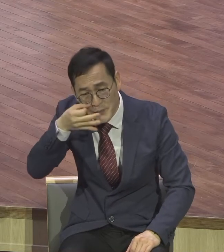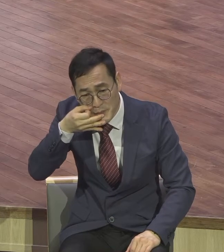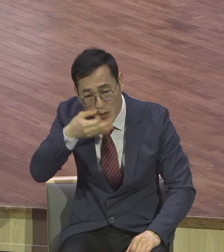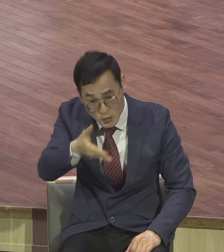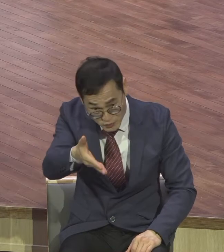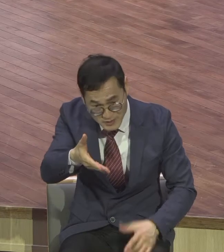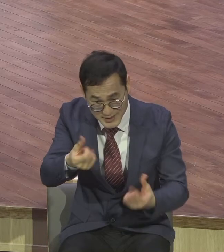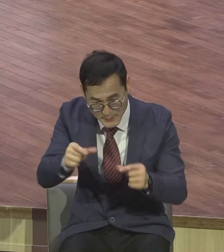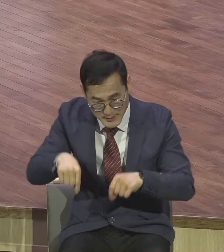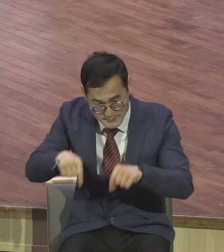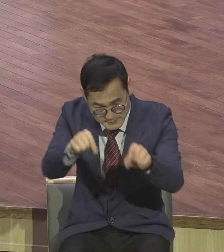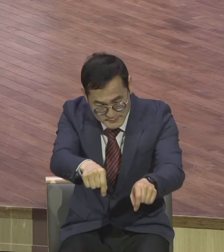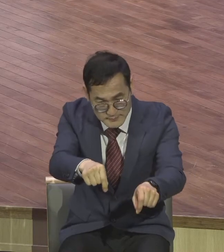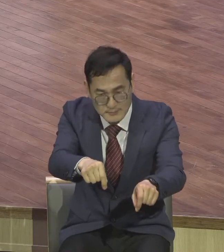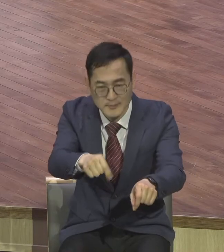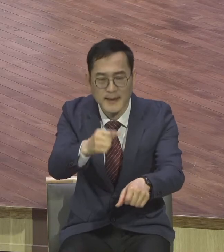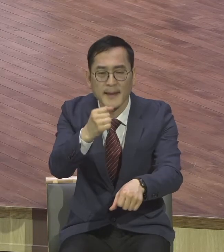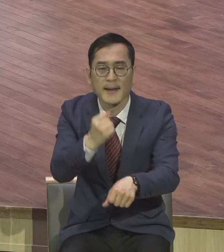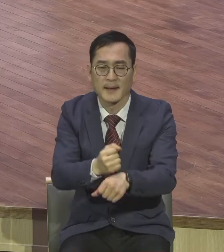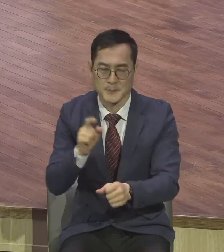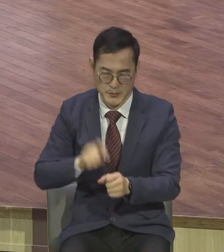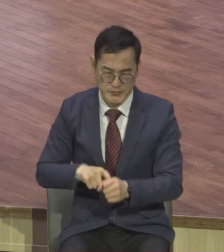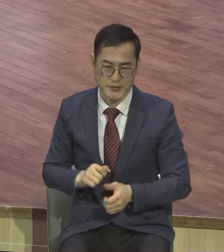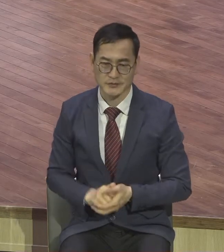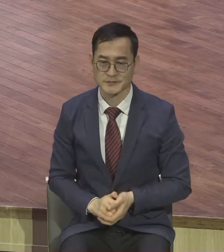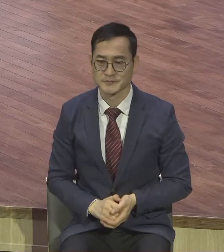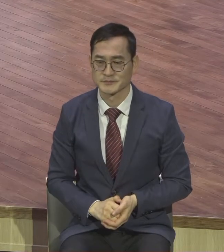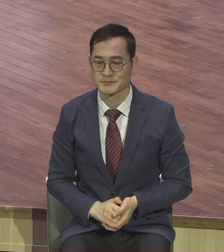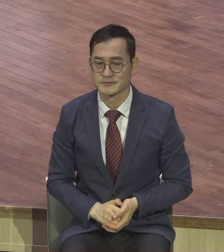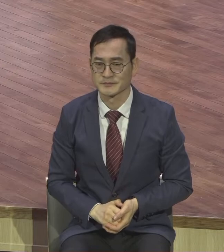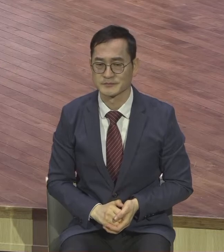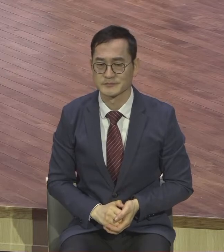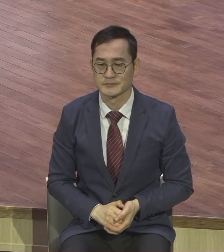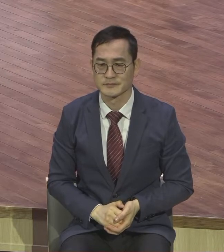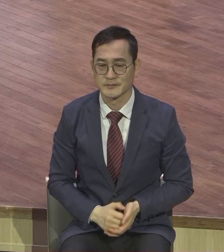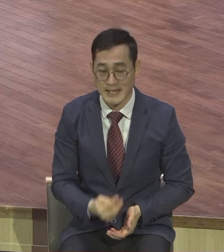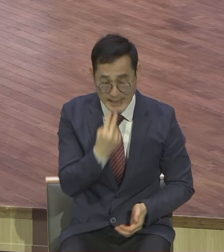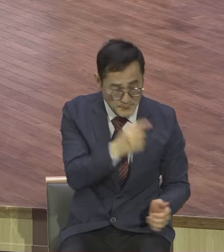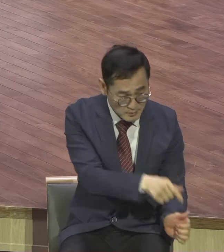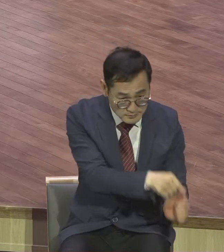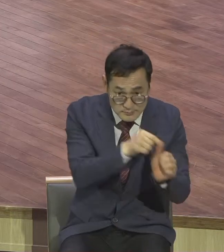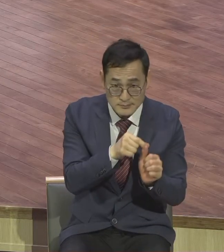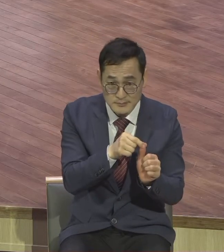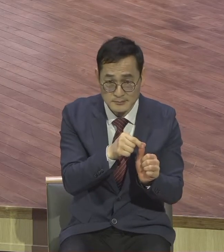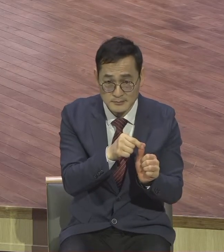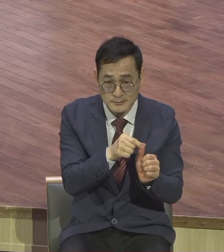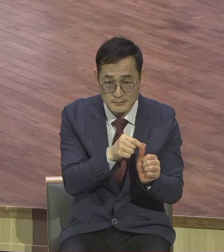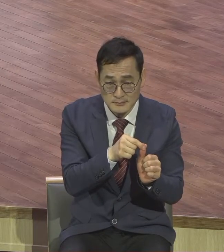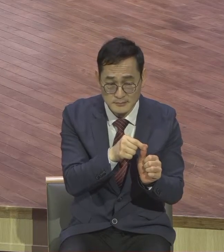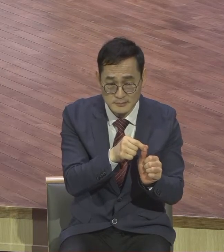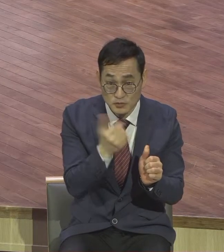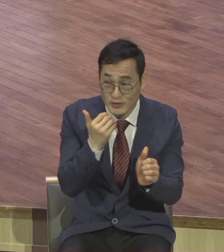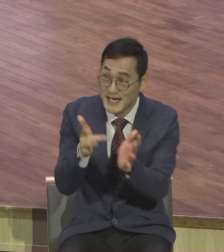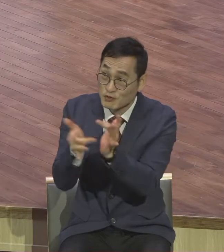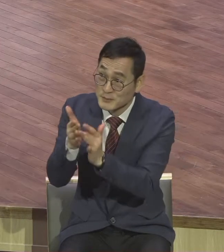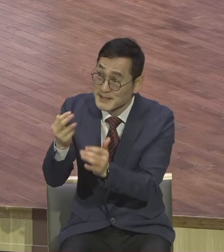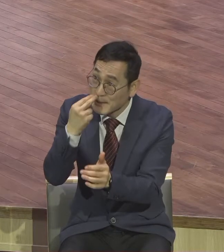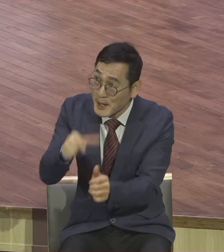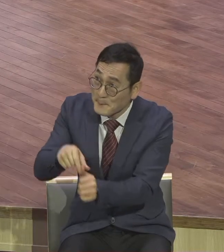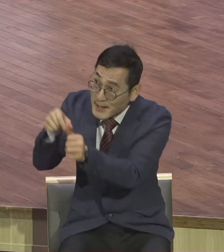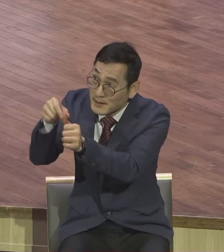하시느니라 그 자취를 따라오게 하려 하시느니라 우리가 생명 살리는 예수님의 발자취를 따라 주의